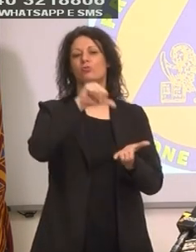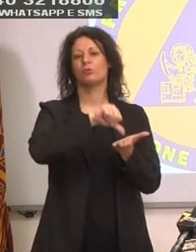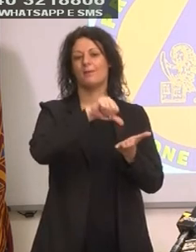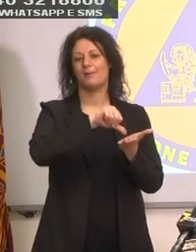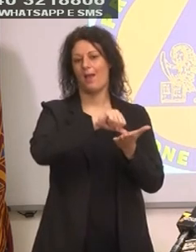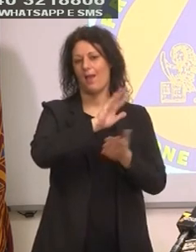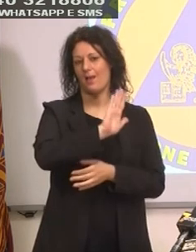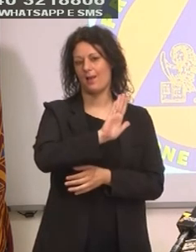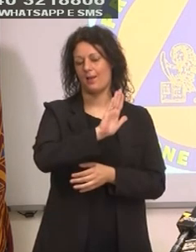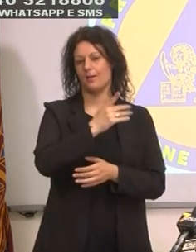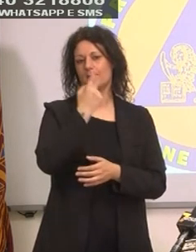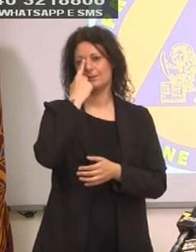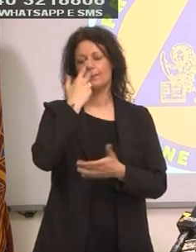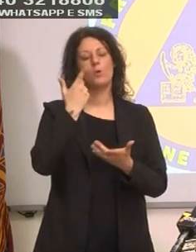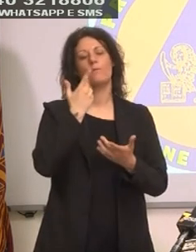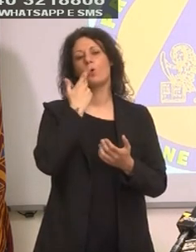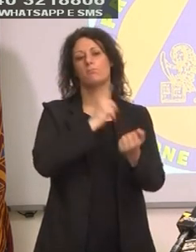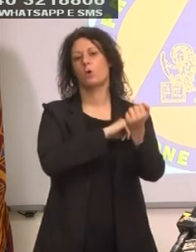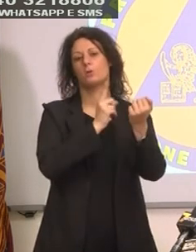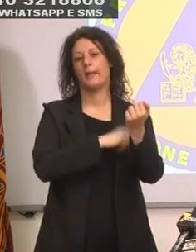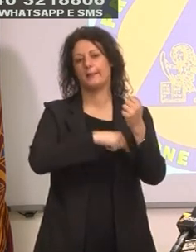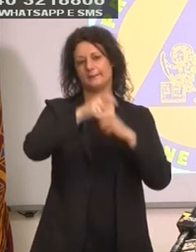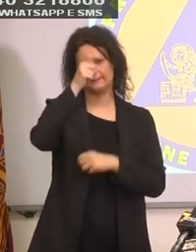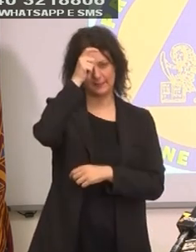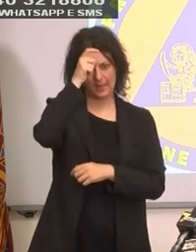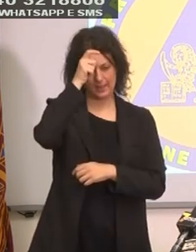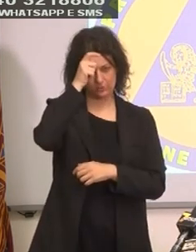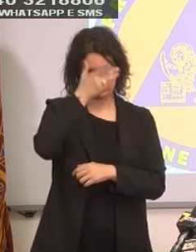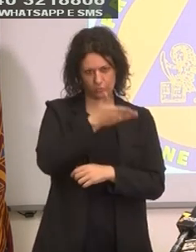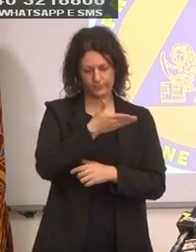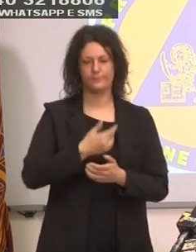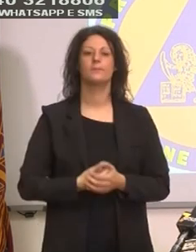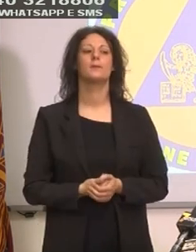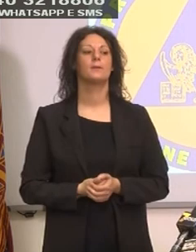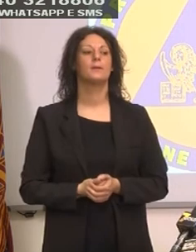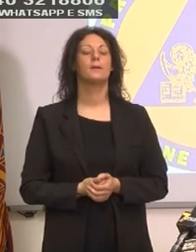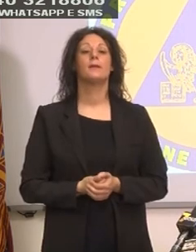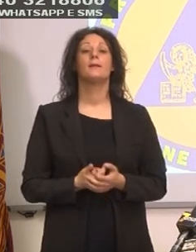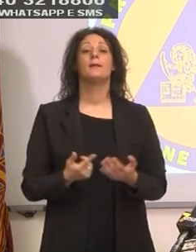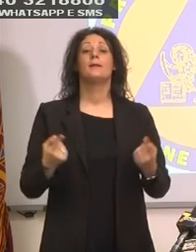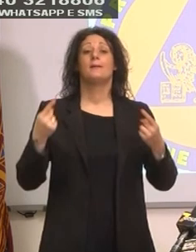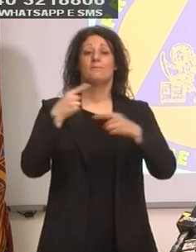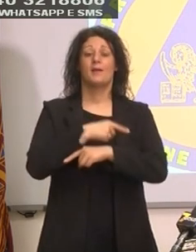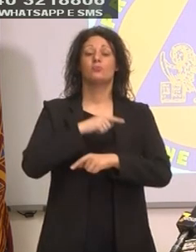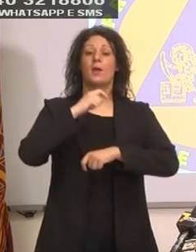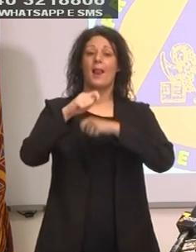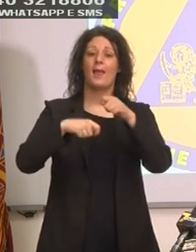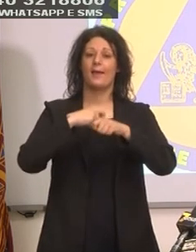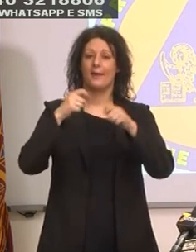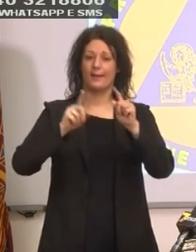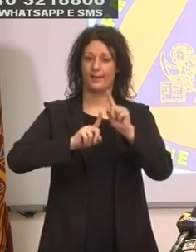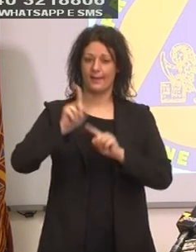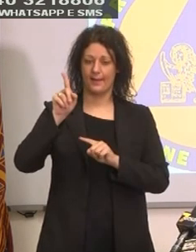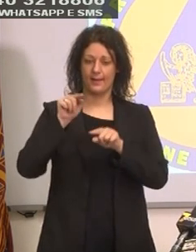il primato assoluto dello Stato rispetto ai territori. La Lega ha una cultura, una sensibilità